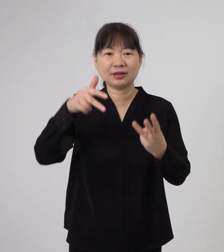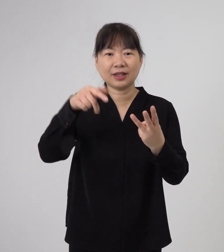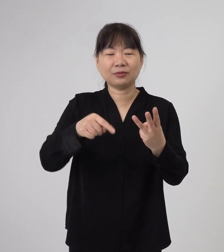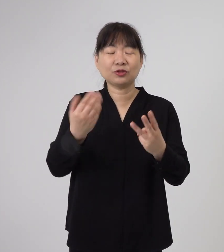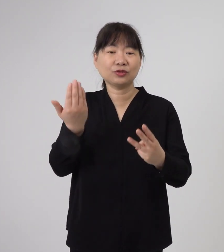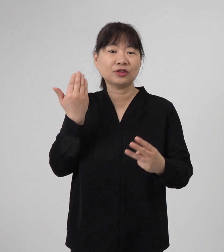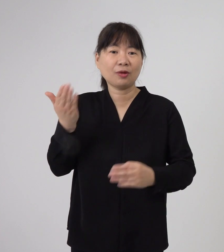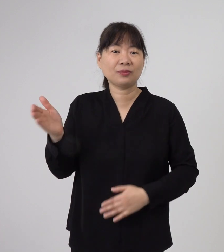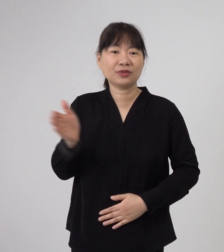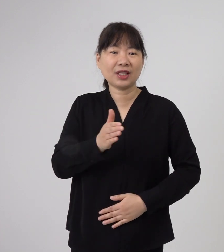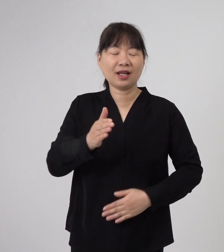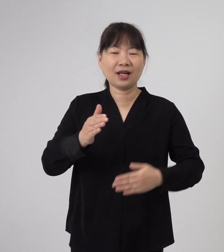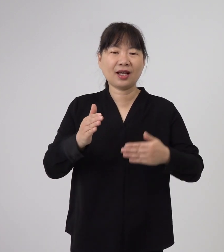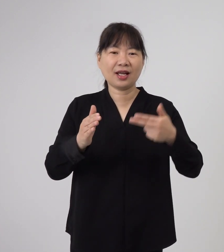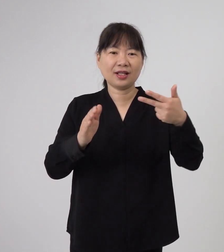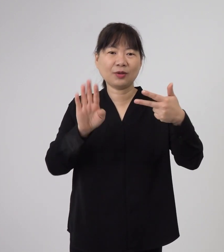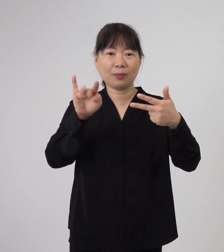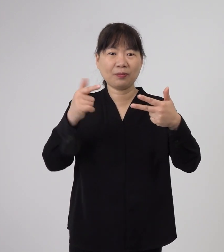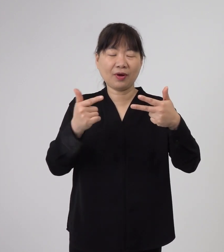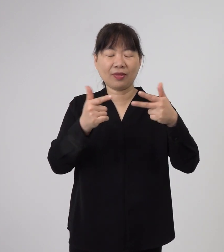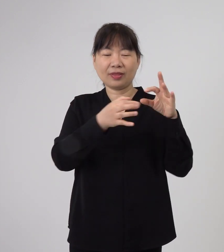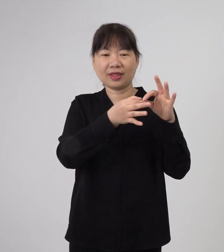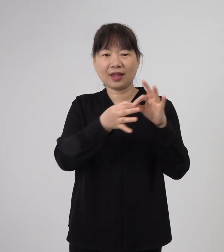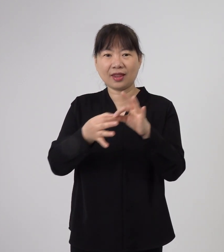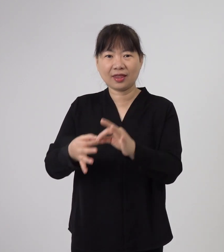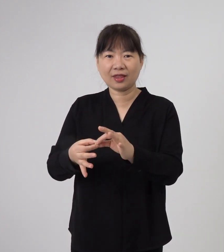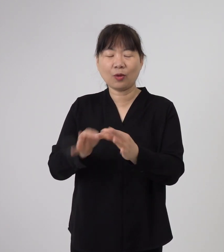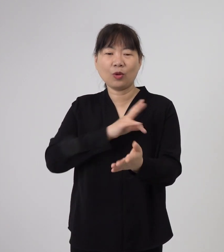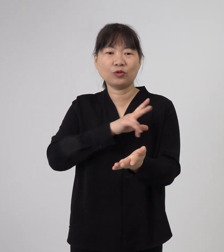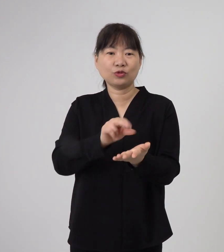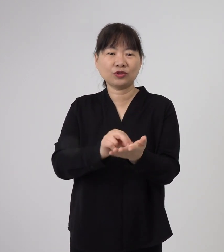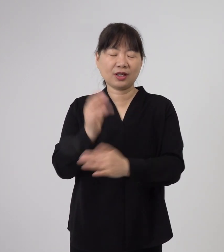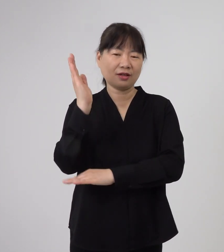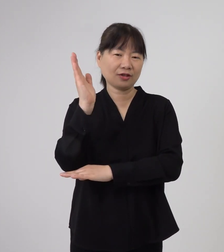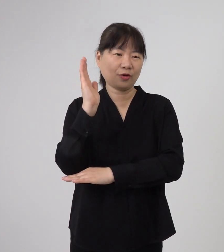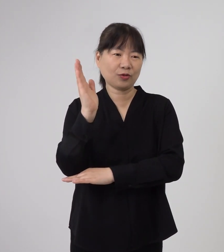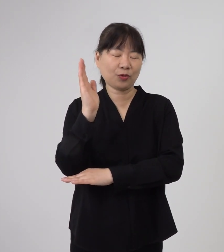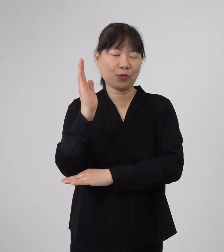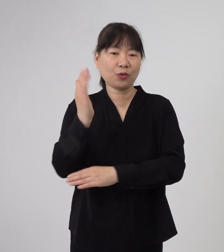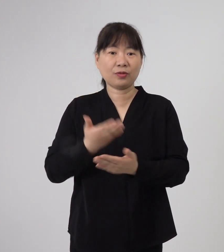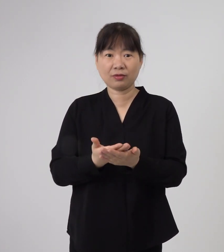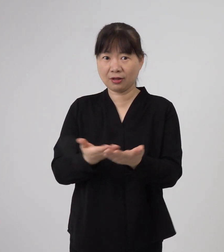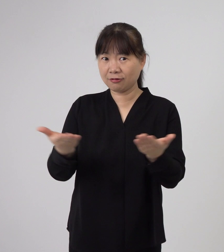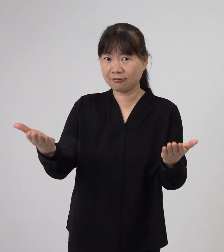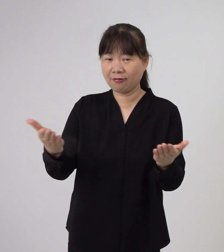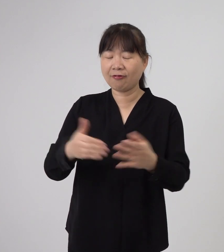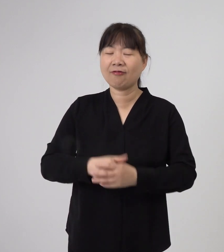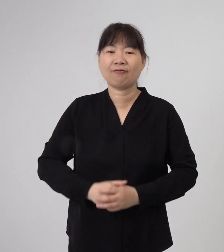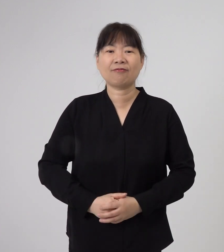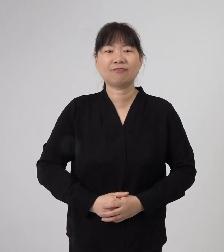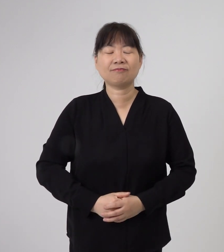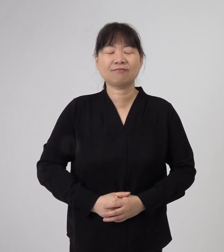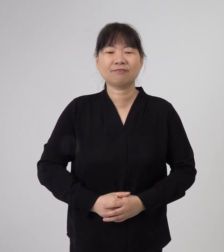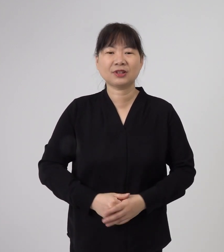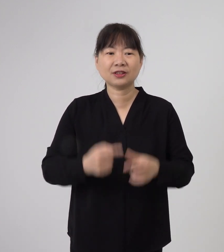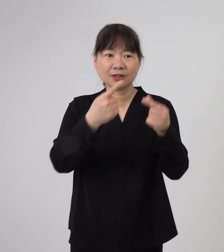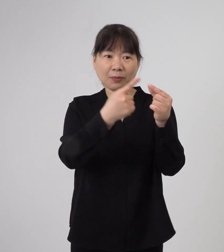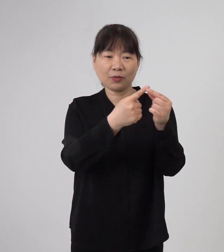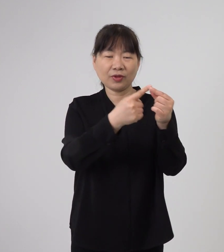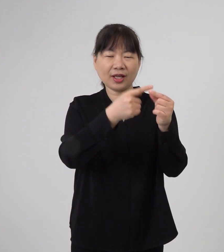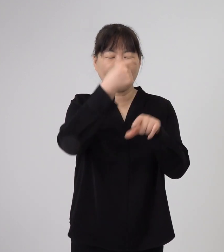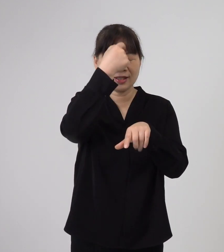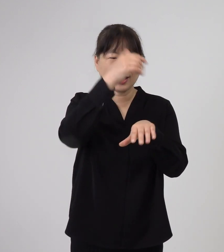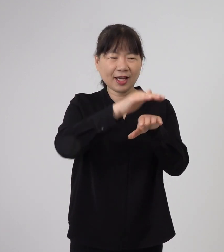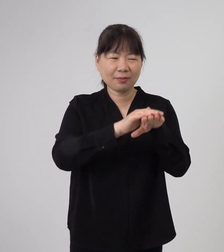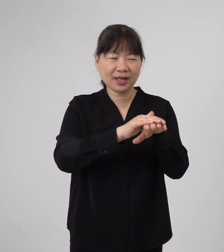우리가 7차례에 걸쳐서 지금 주제 설교를 진행하고 있는데, 자, 첫 번째 주가